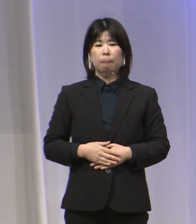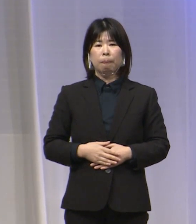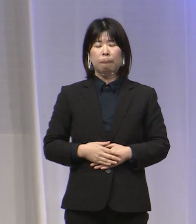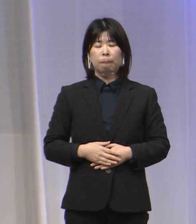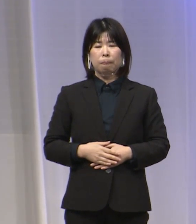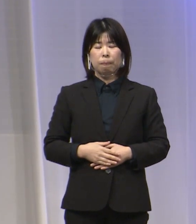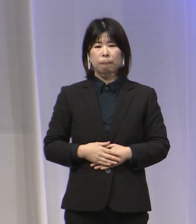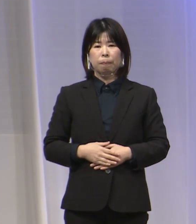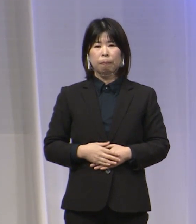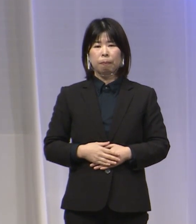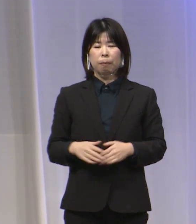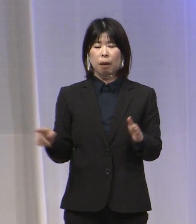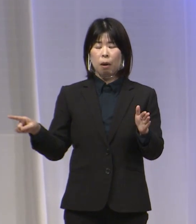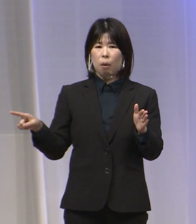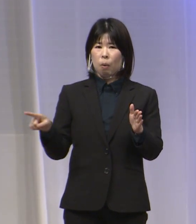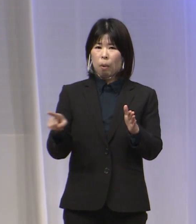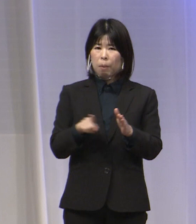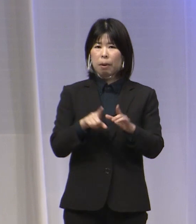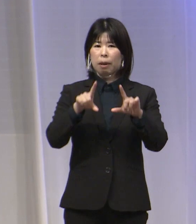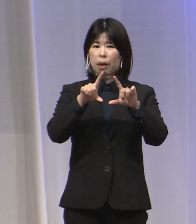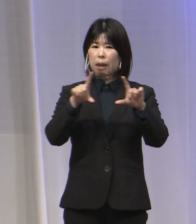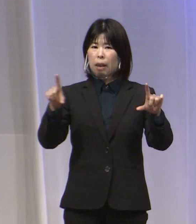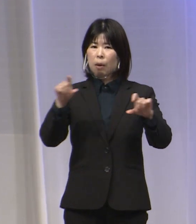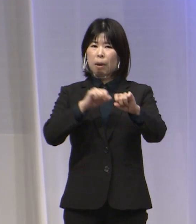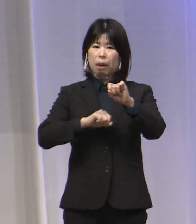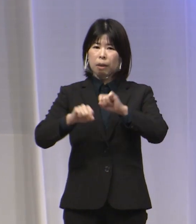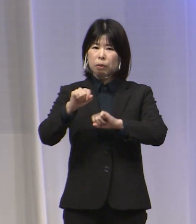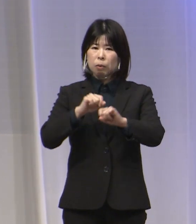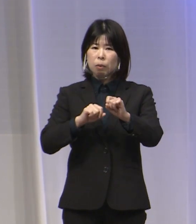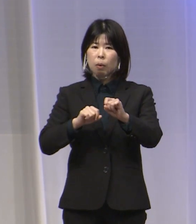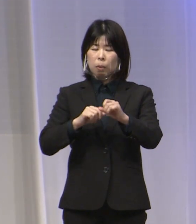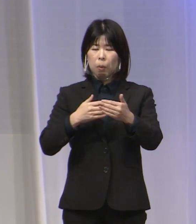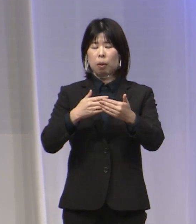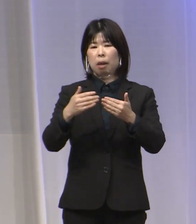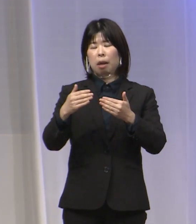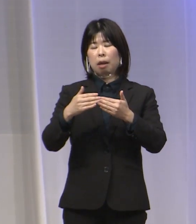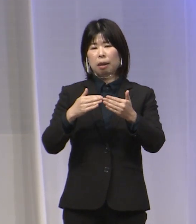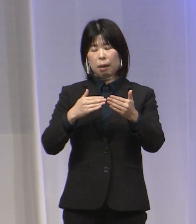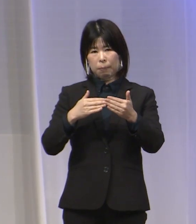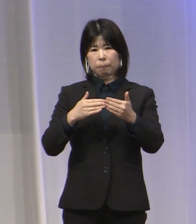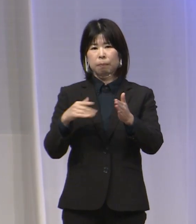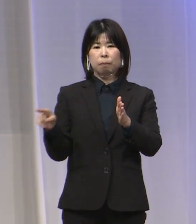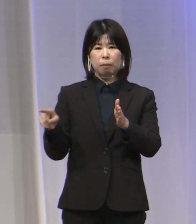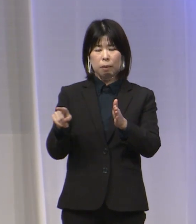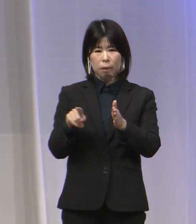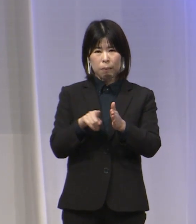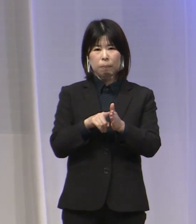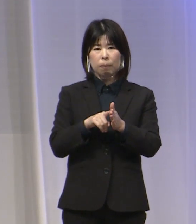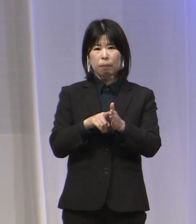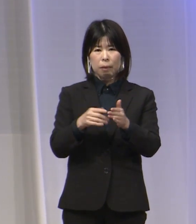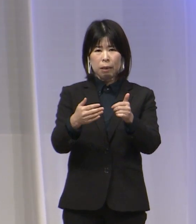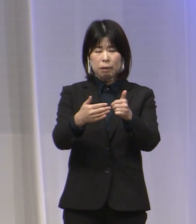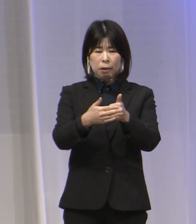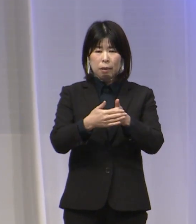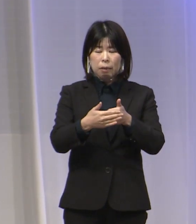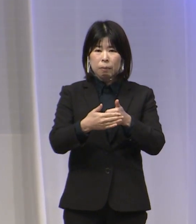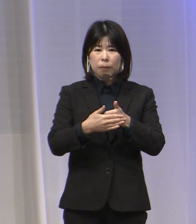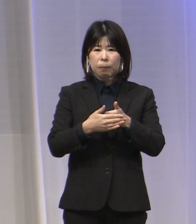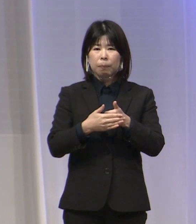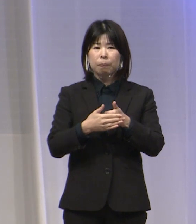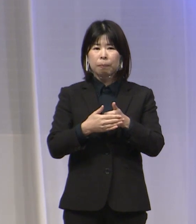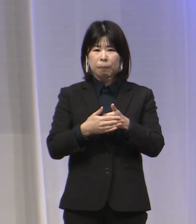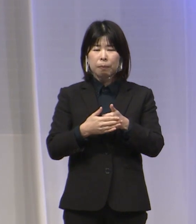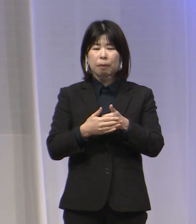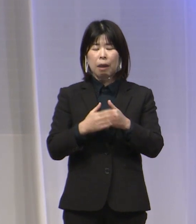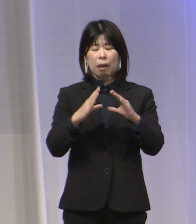私はこれまで平和活動などを経験する中で私を支えてくれる多くの人たちの